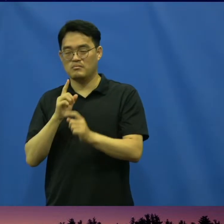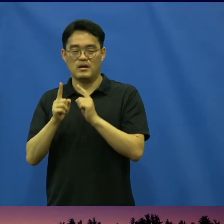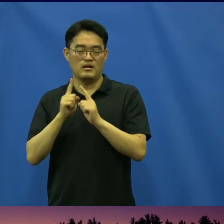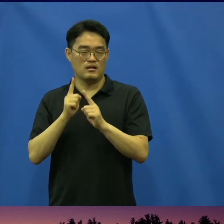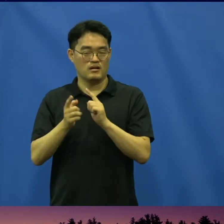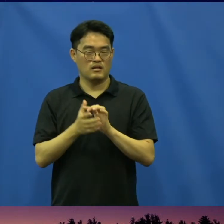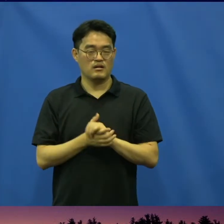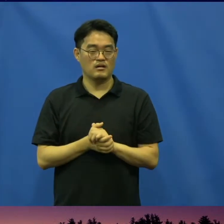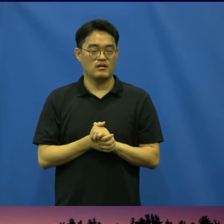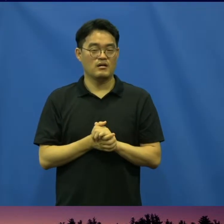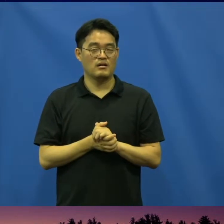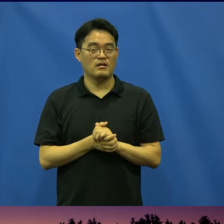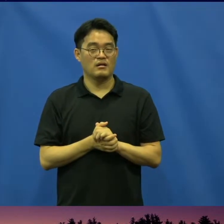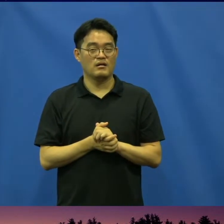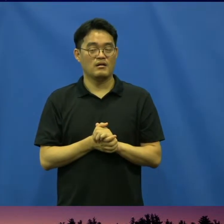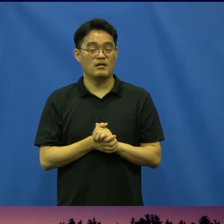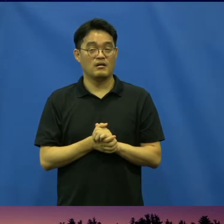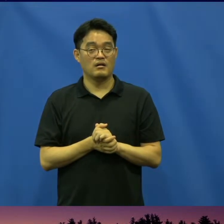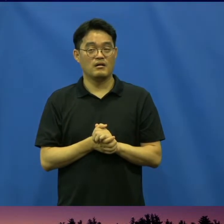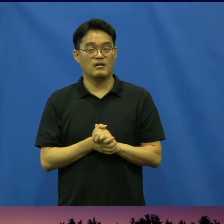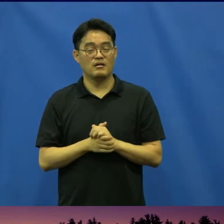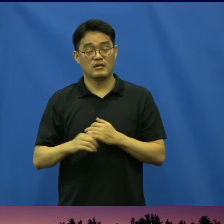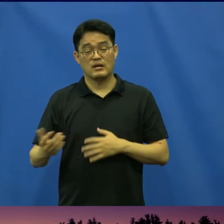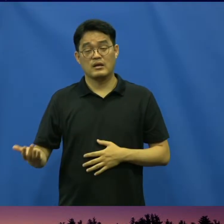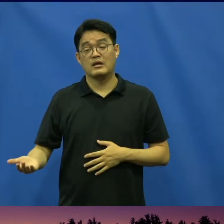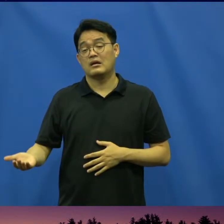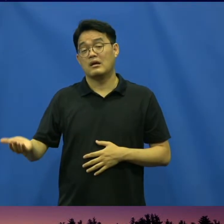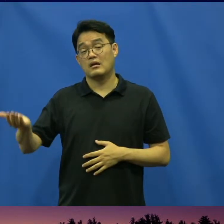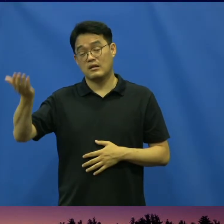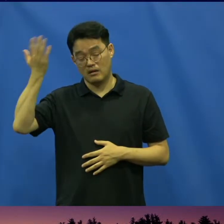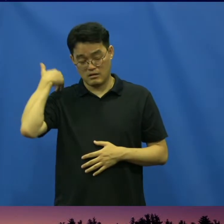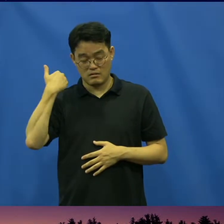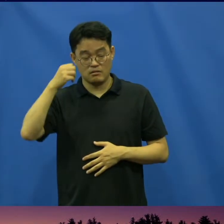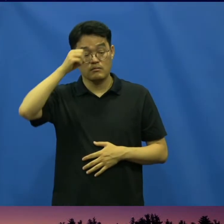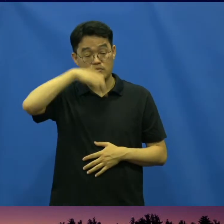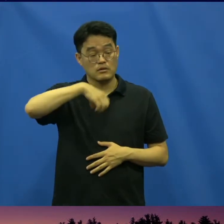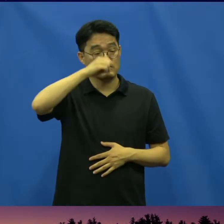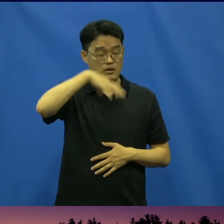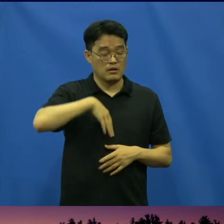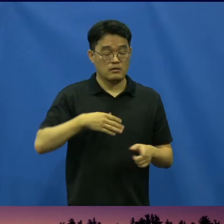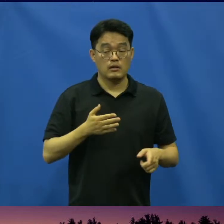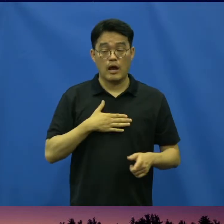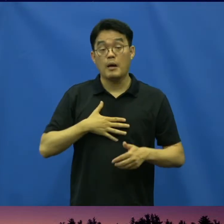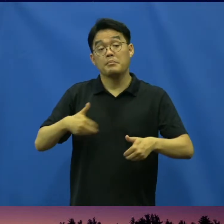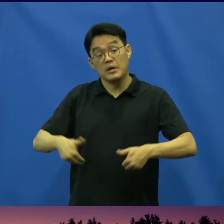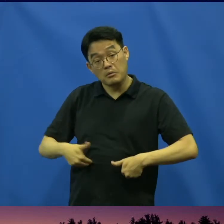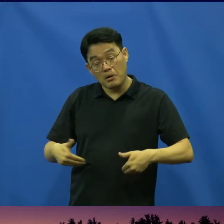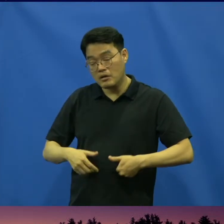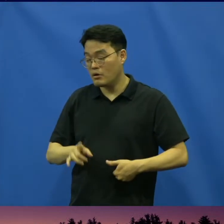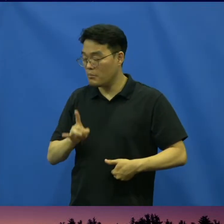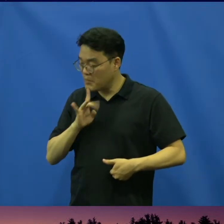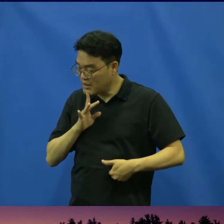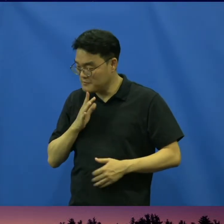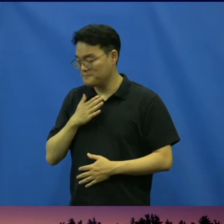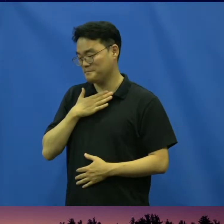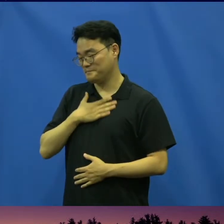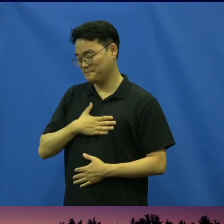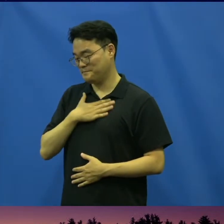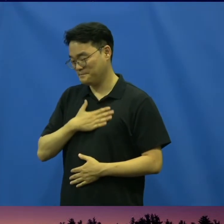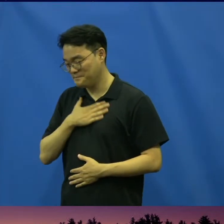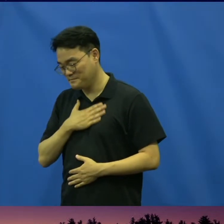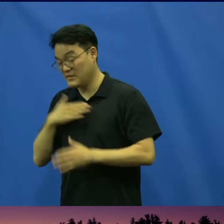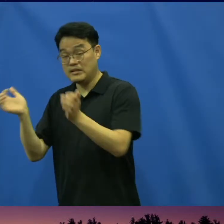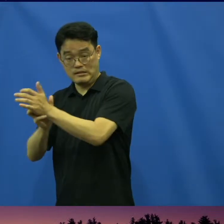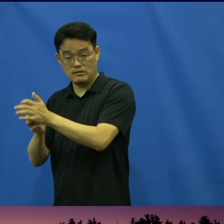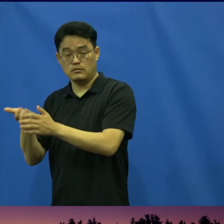아니 전에는 몰라도 괜찮았는데 괜히 알려줘가지고 그거 막 또 이 유튜브에는 자극적으로 다